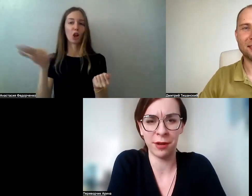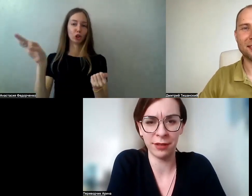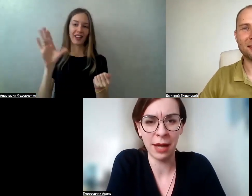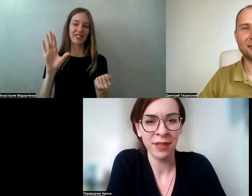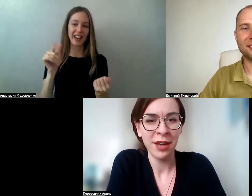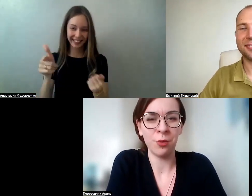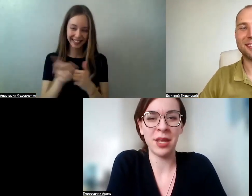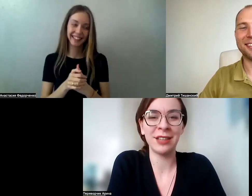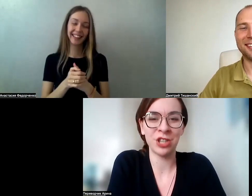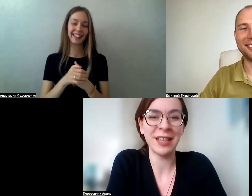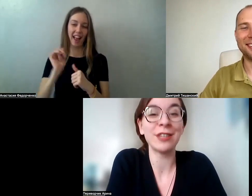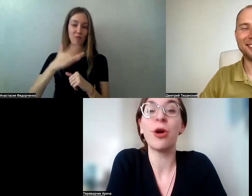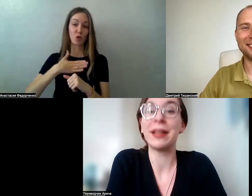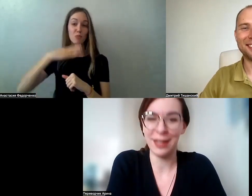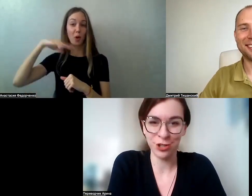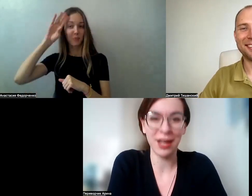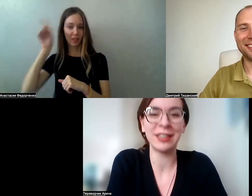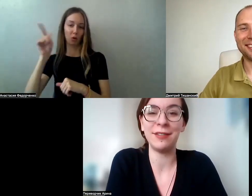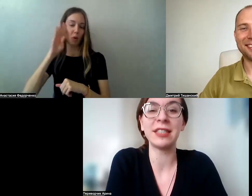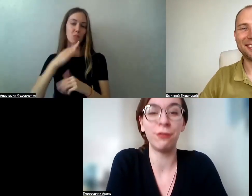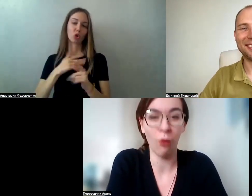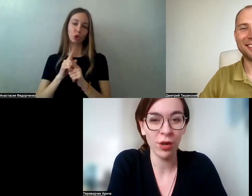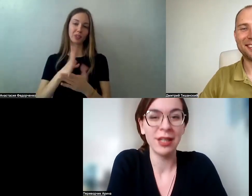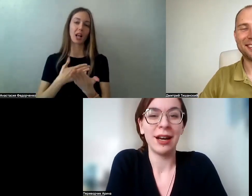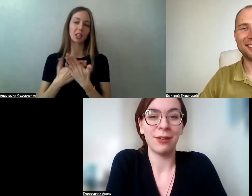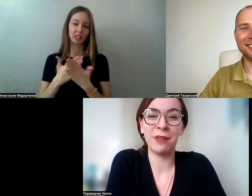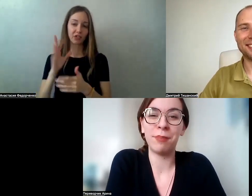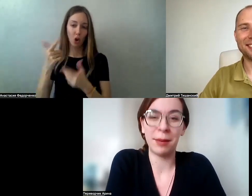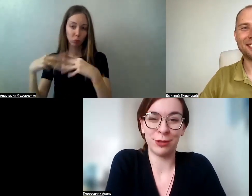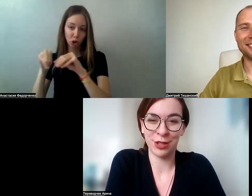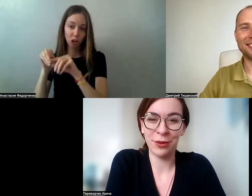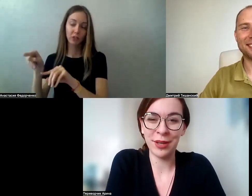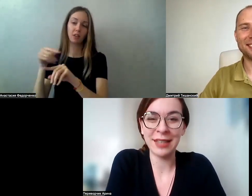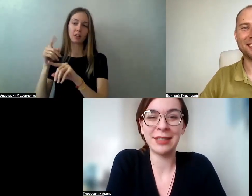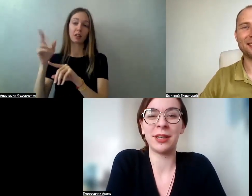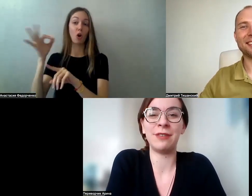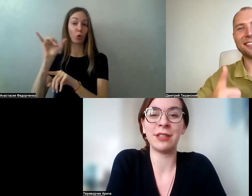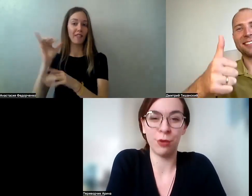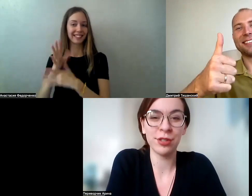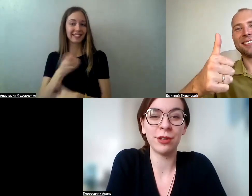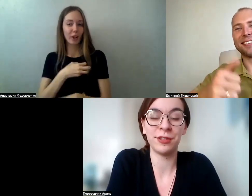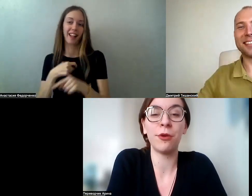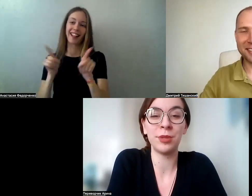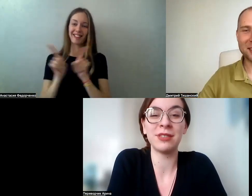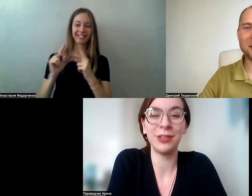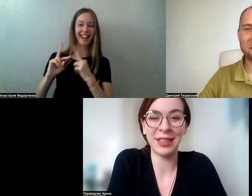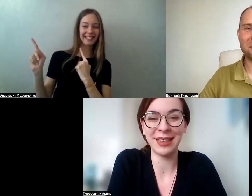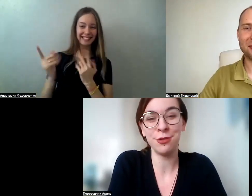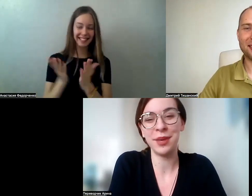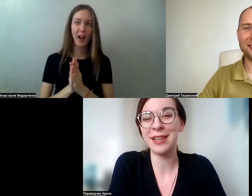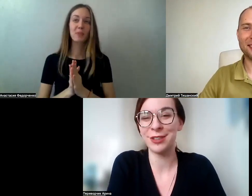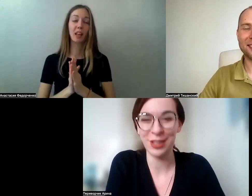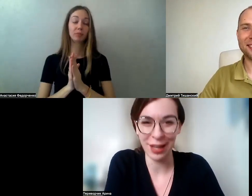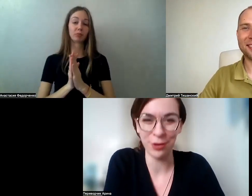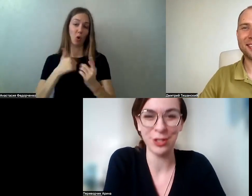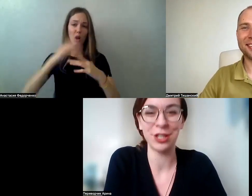мероприятий я там провела. У меня даже есть значок отличия активиста ВОК. У моего папы тоже такой есть. Он активист ВОК в сообществе глухих. И у